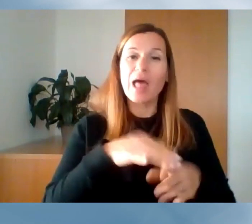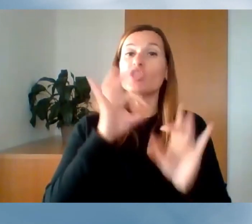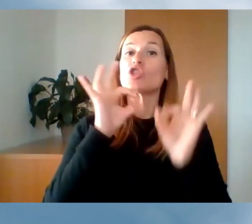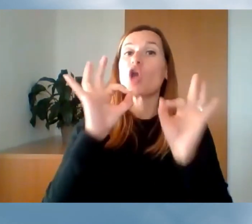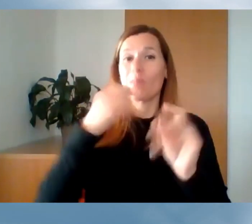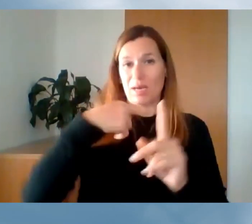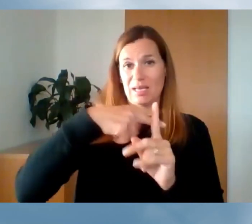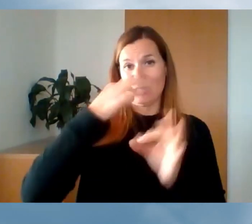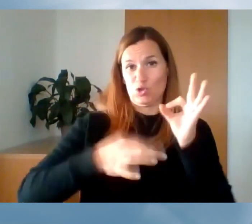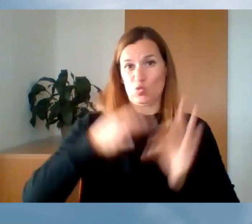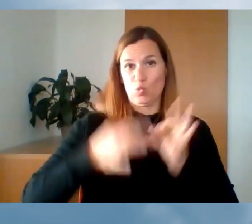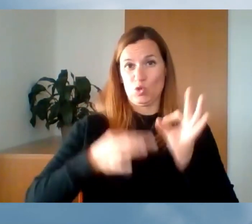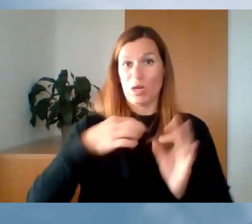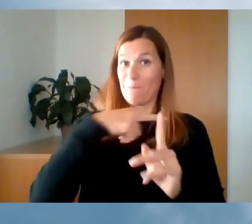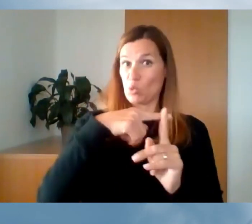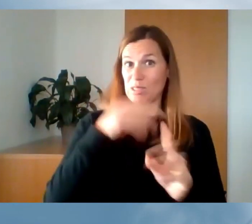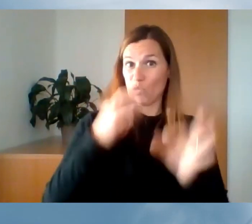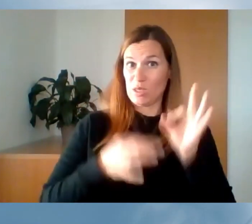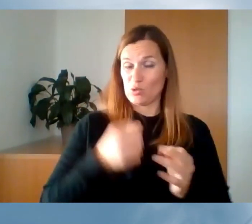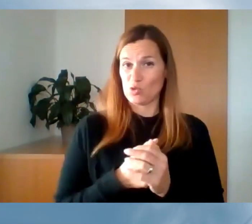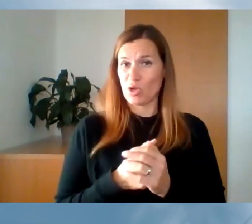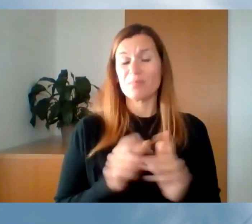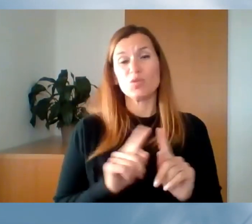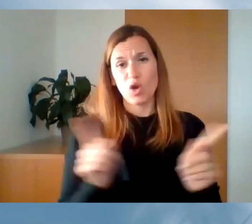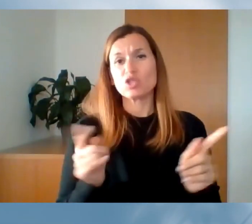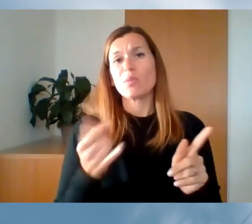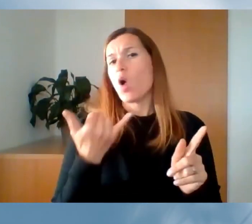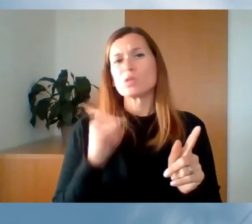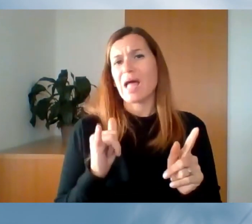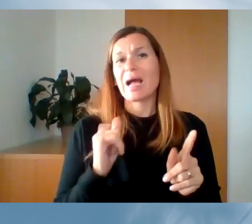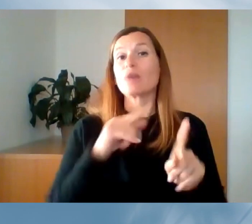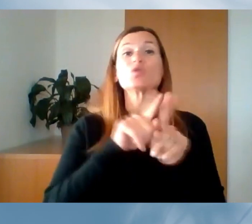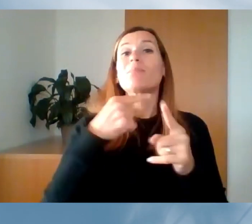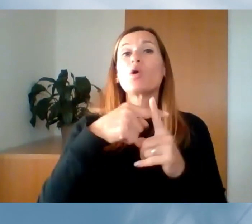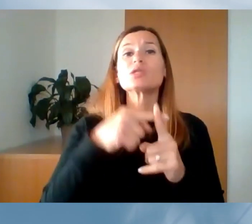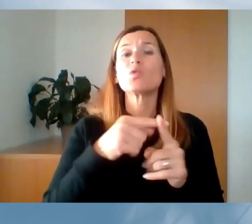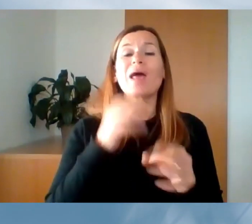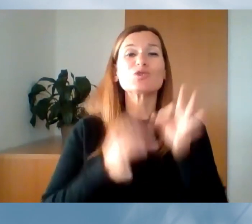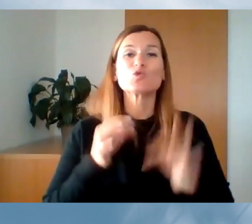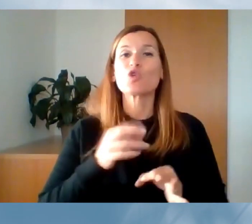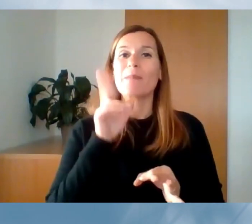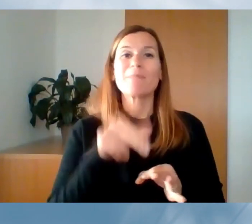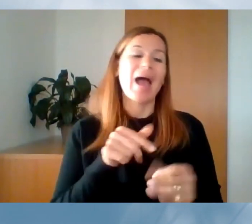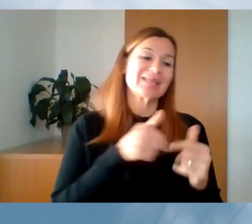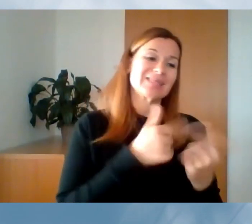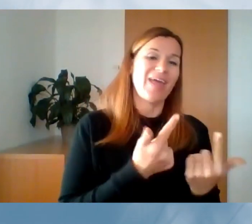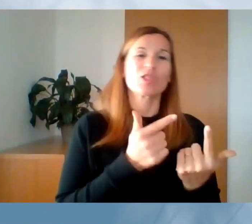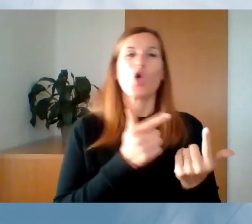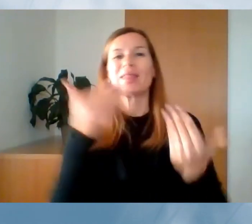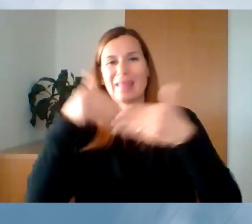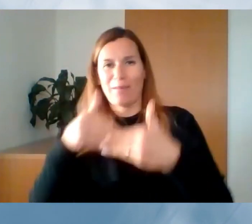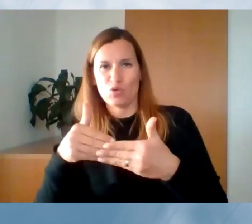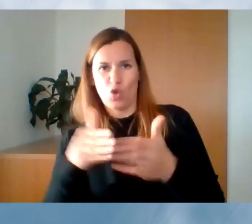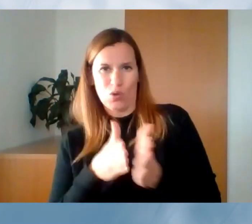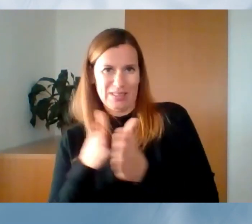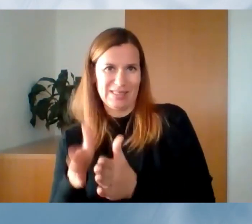izkušnje. Seveda izkušnje in situacije imajo svetlo in temno stran, to sem prej rekel. In pometati vse temno